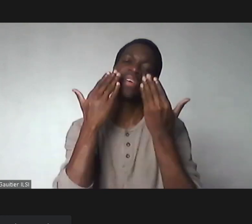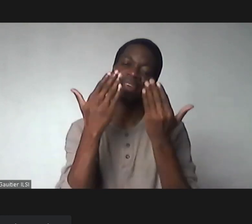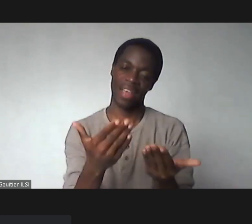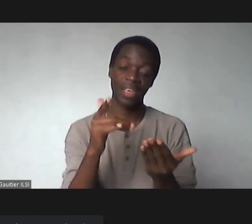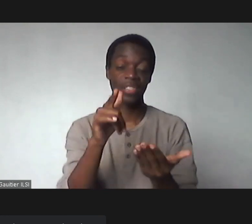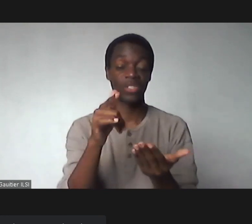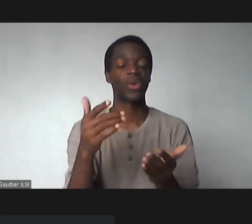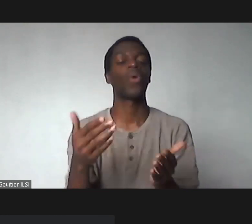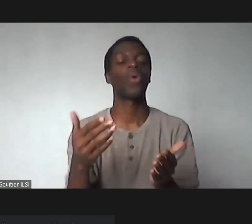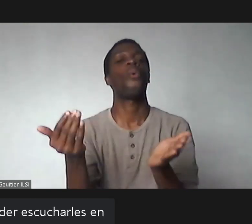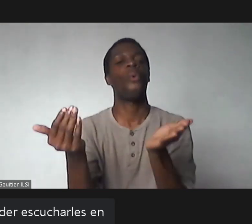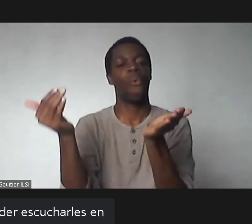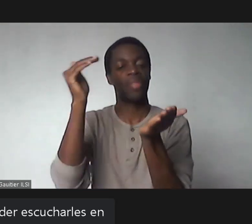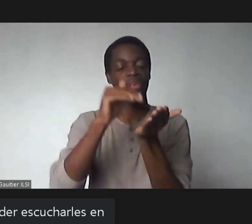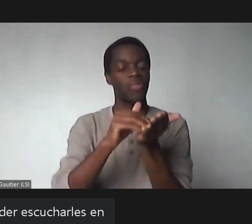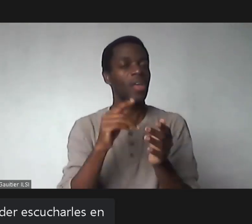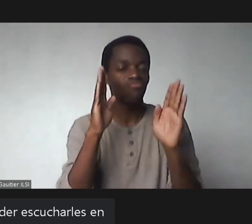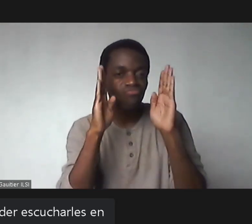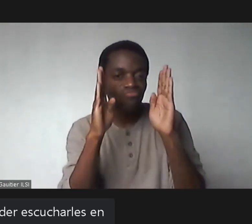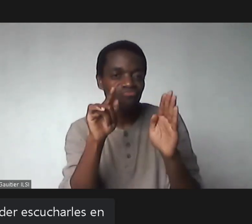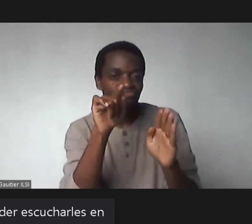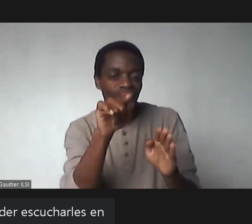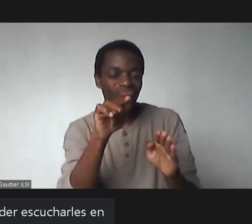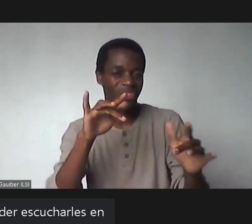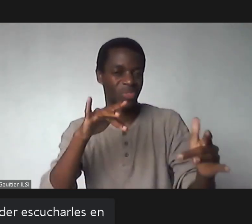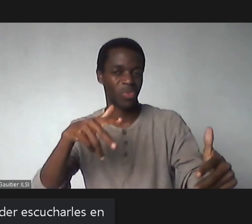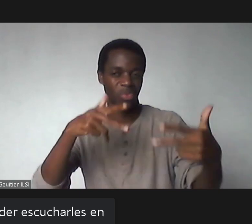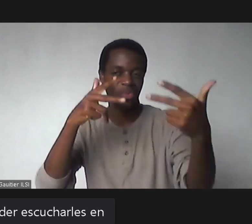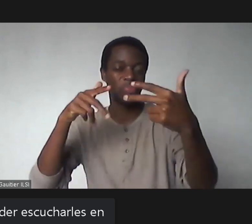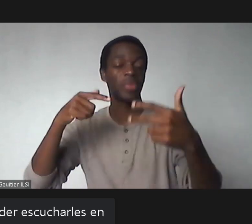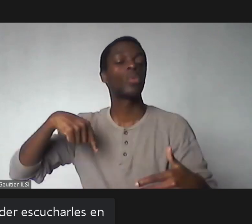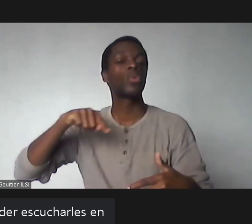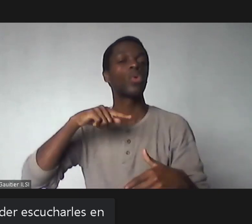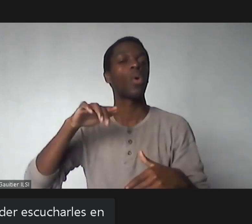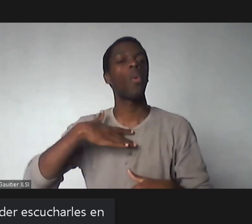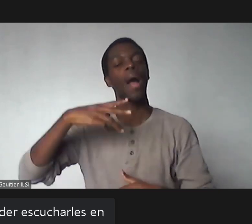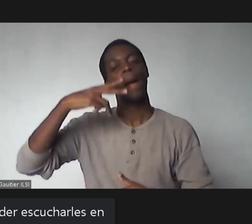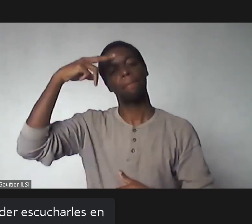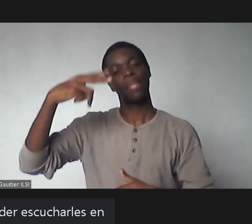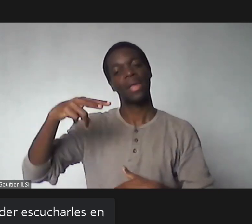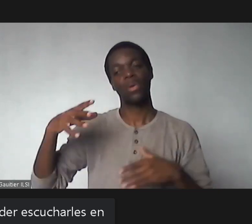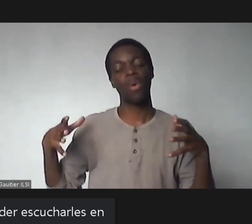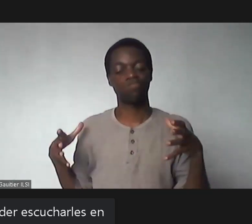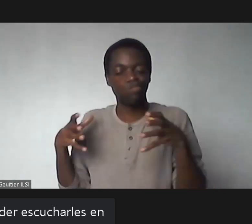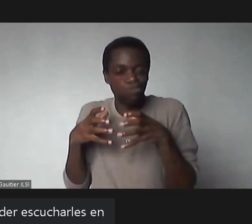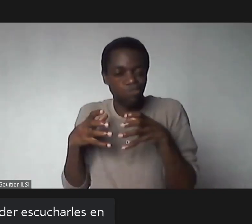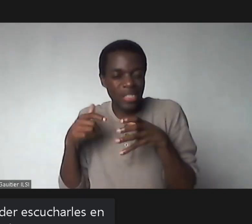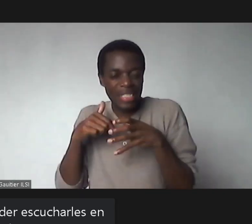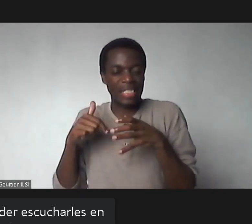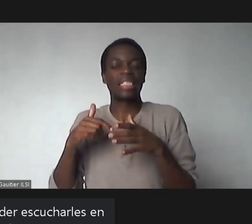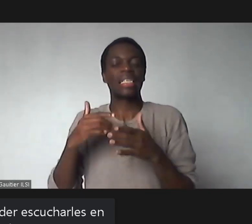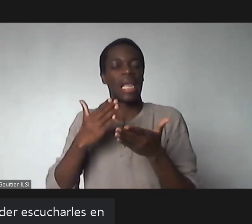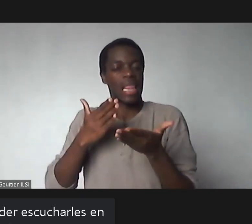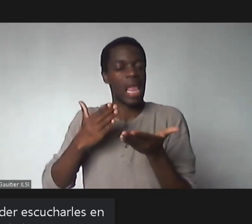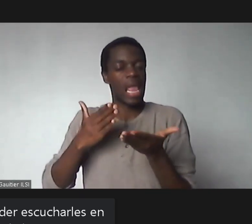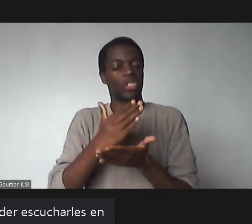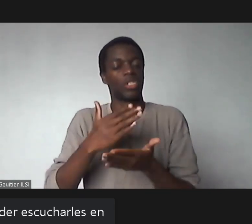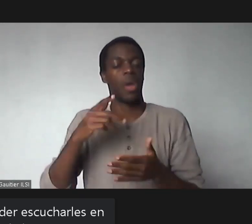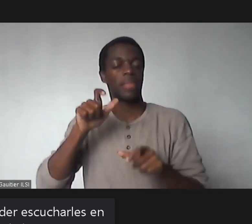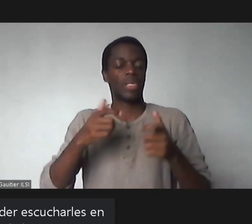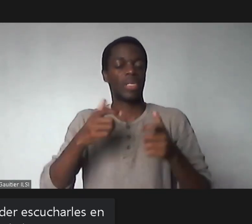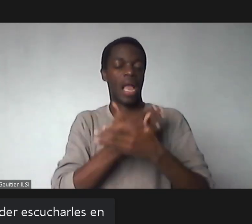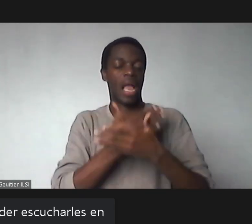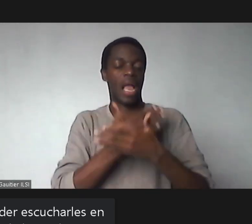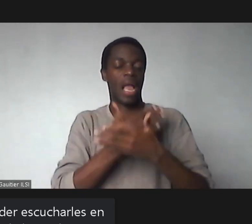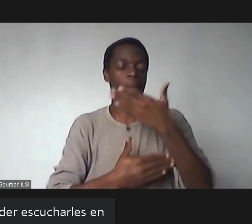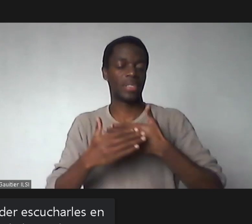webinario. Guillermo Hernández, de la Coalición México por los Derechos de las Personas con Discapacidad. En realidad son dos planteamientos